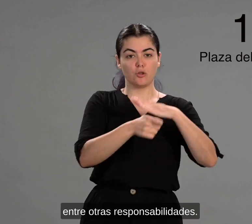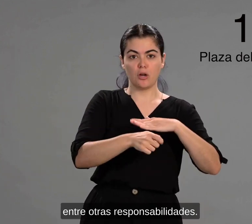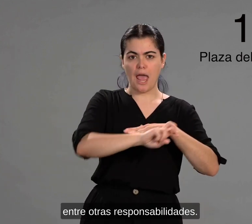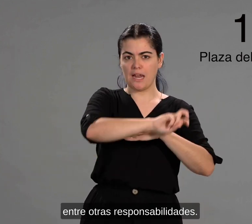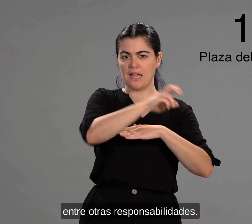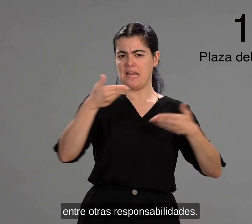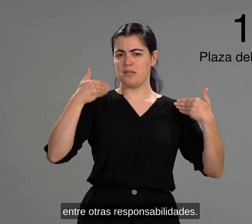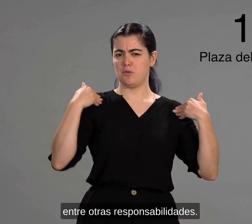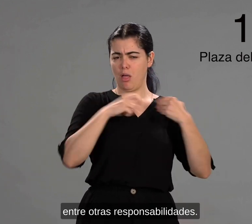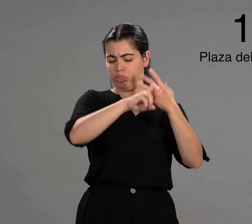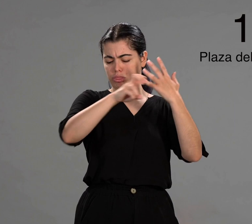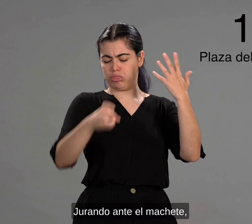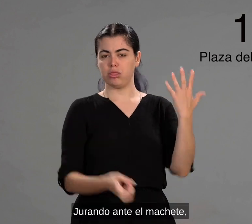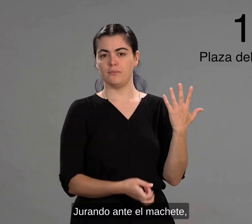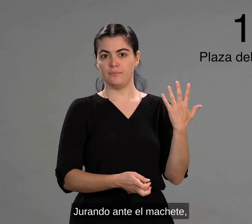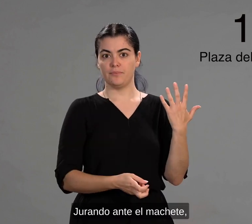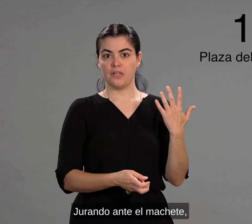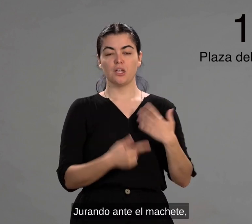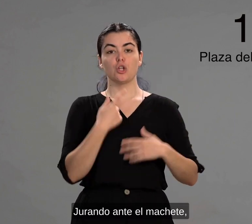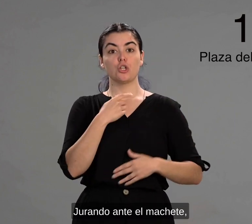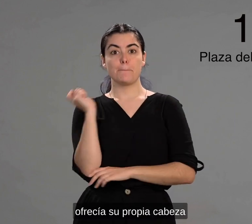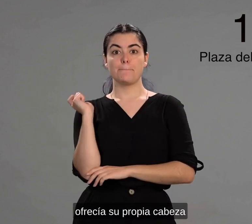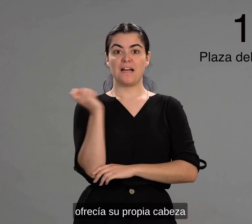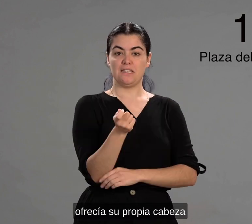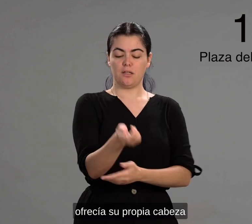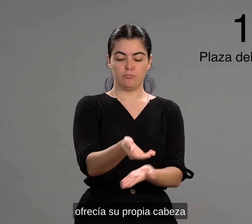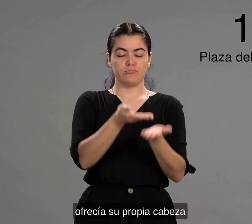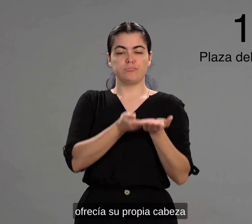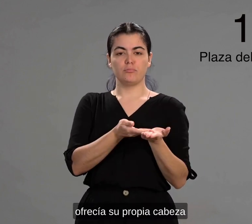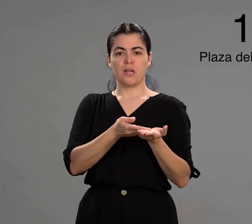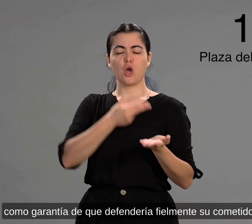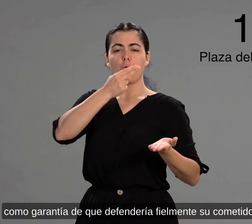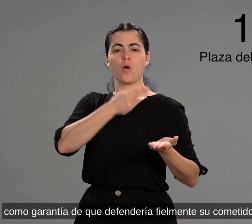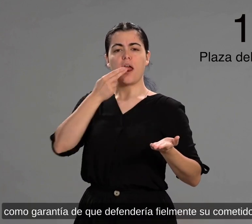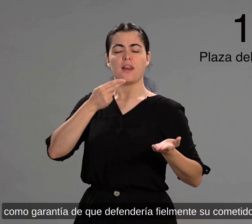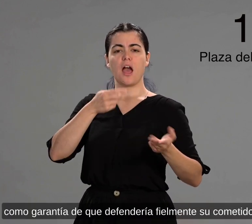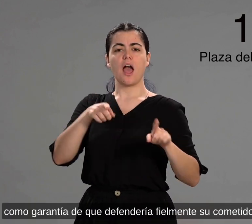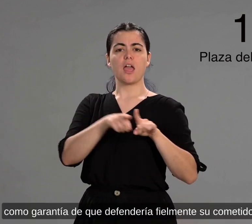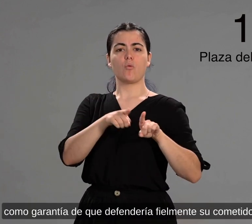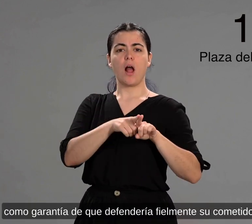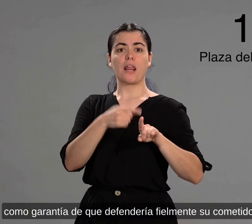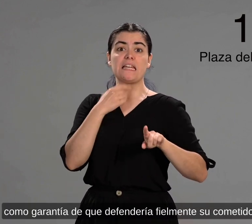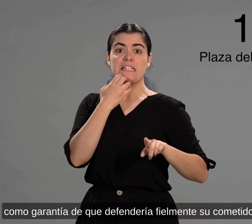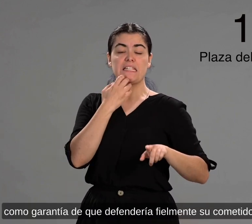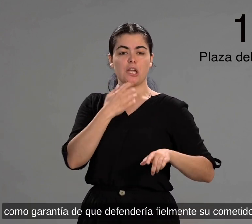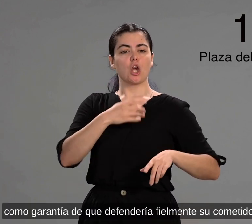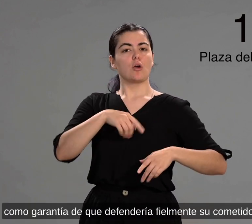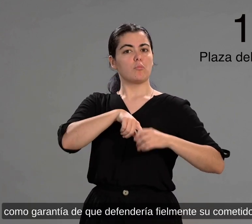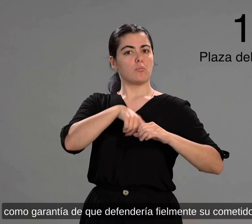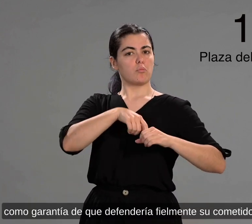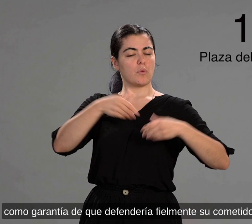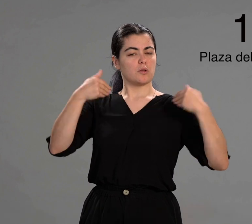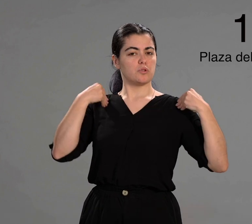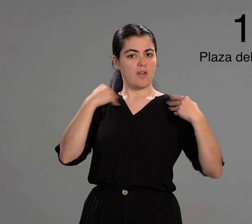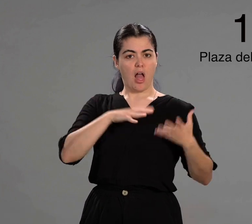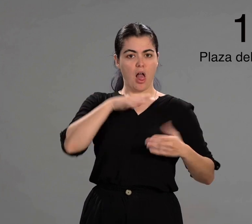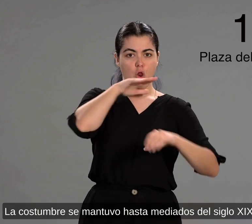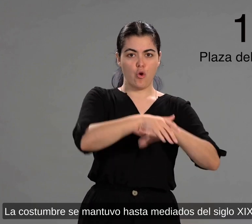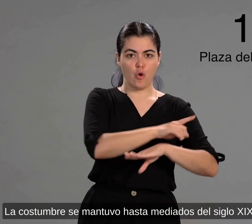responsabilidades. Jurando ante el machete, ofrecía su propia cabeza como garantía de que defendería fielmente su cometido. La